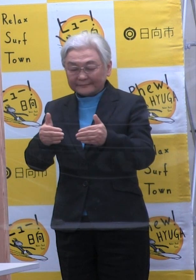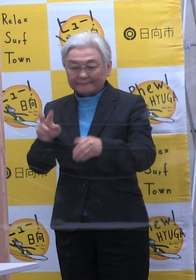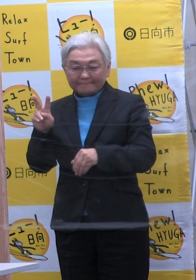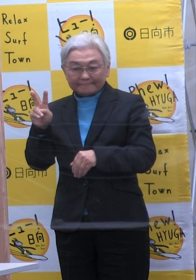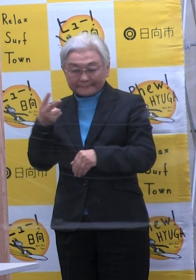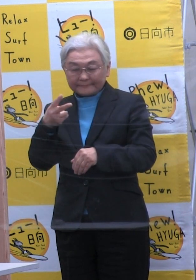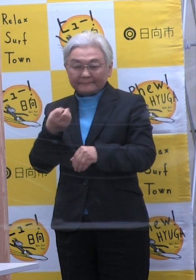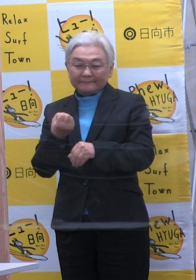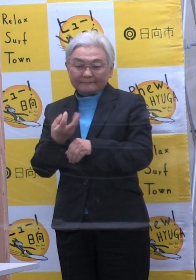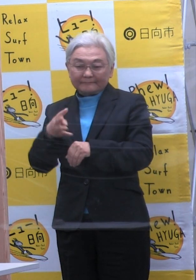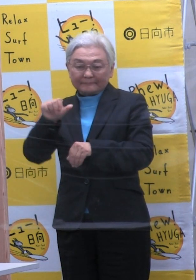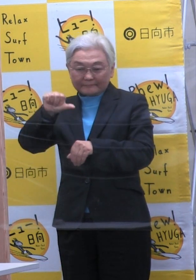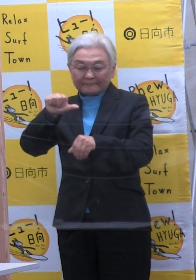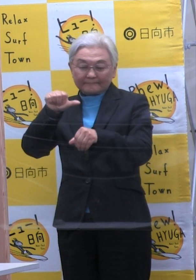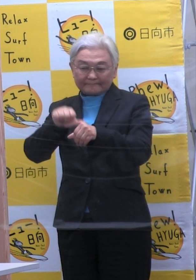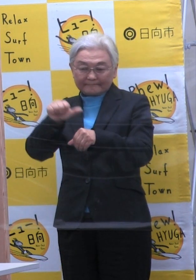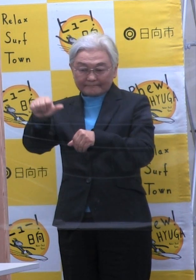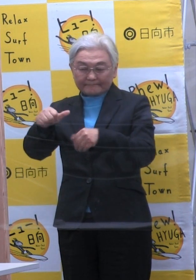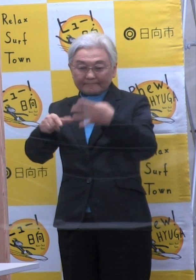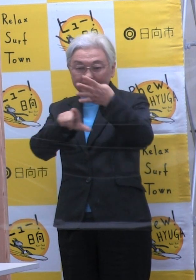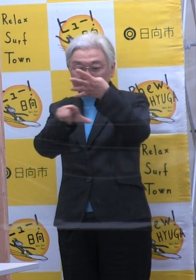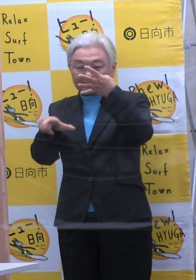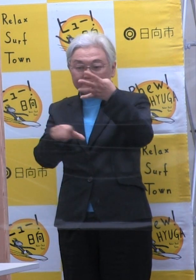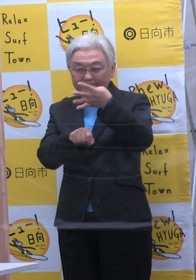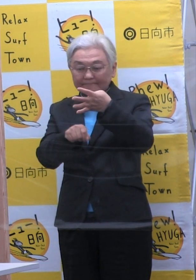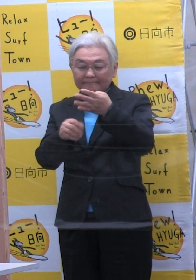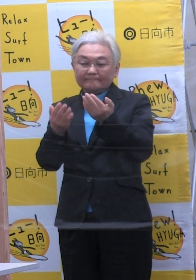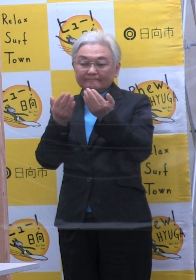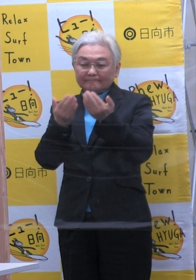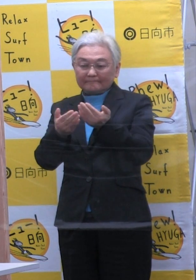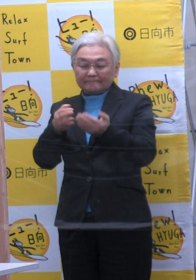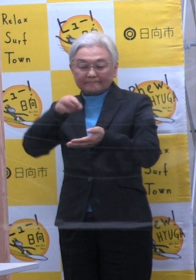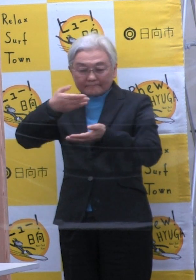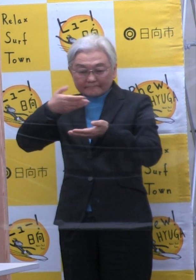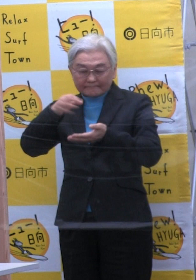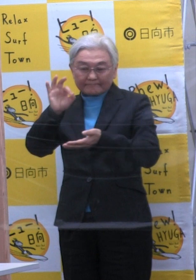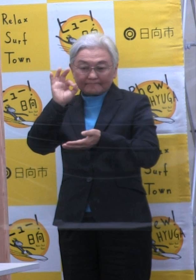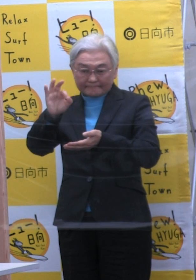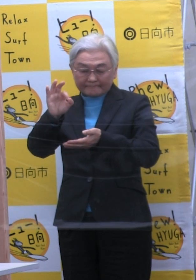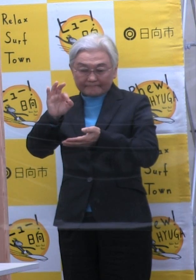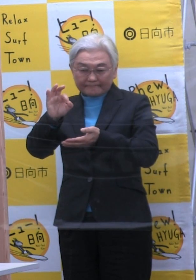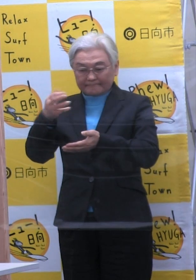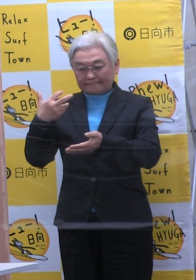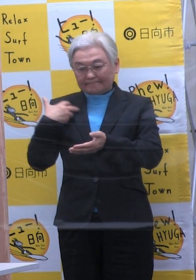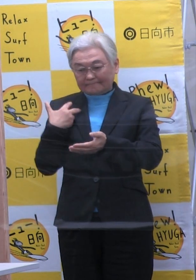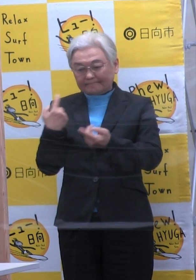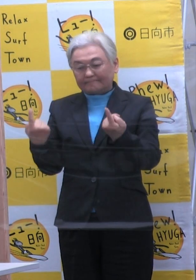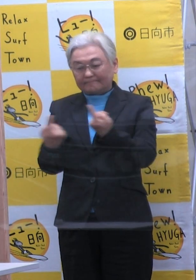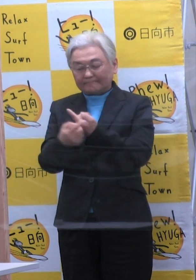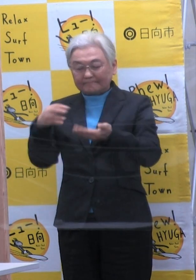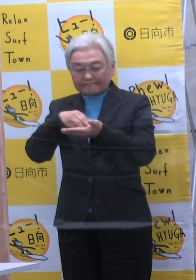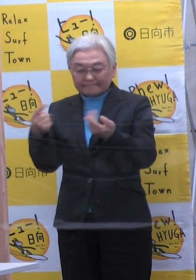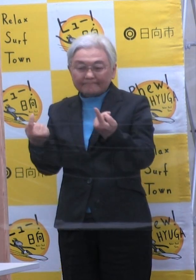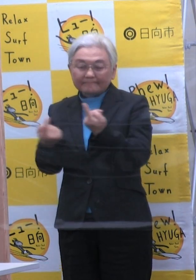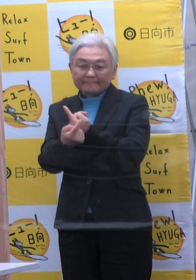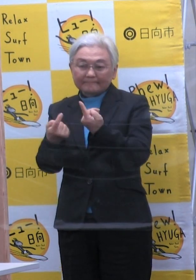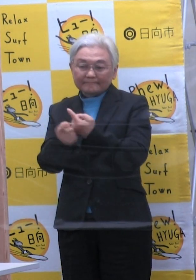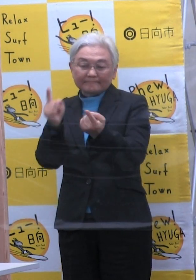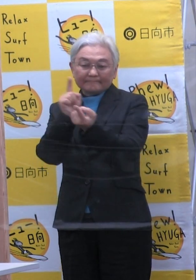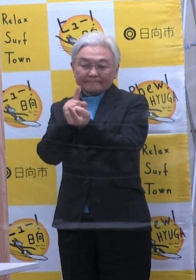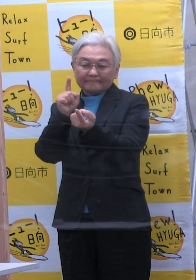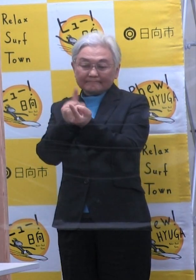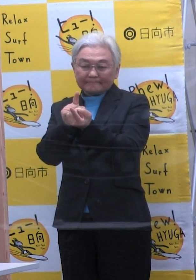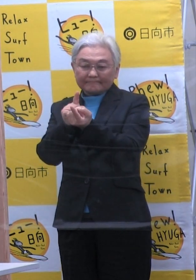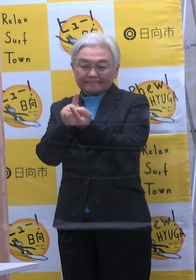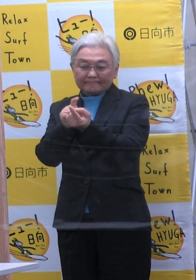また、令和5年4月からの学校給食費の公開計に向けて、学校給食